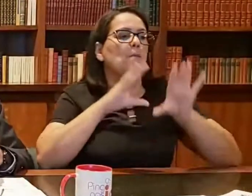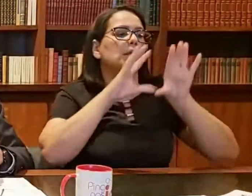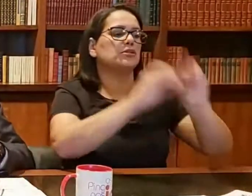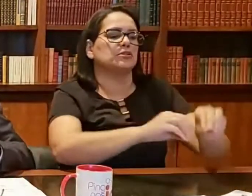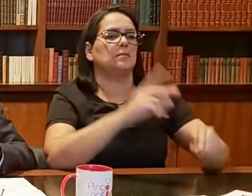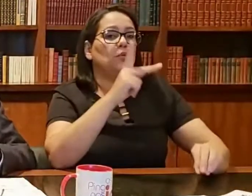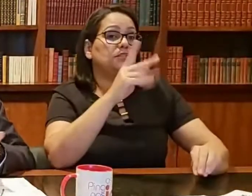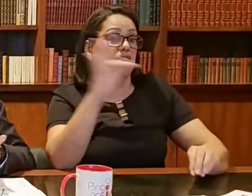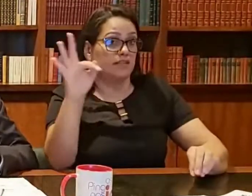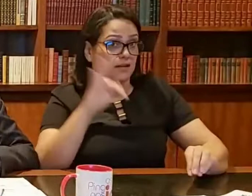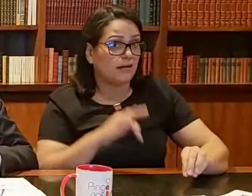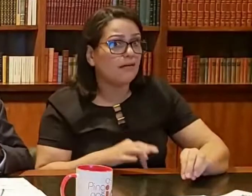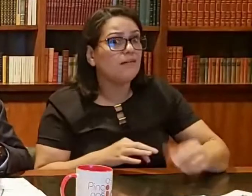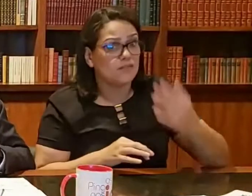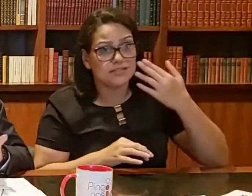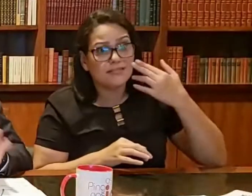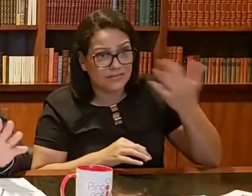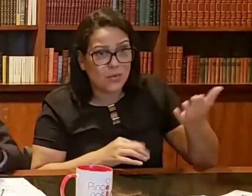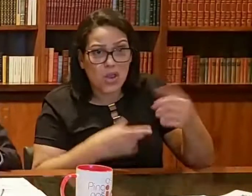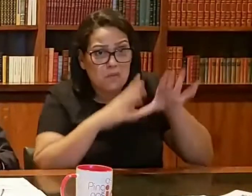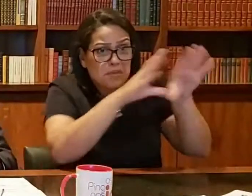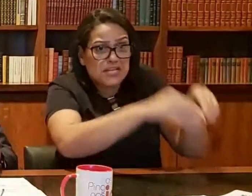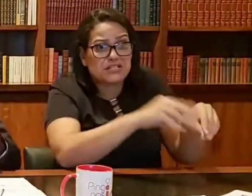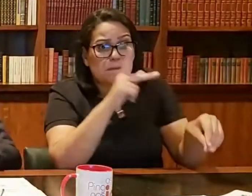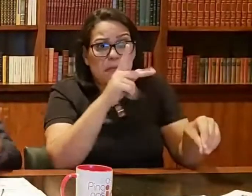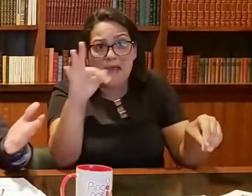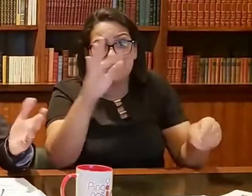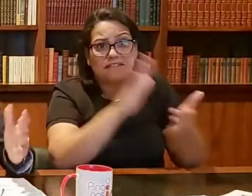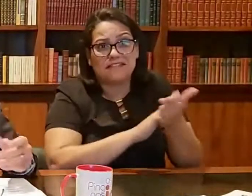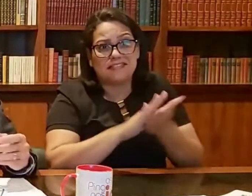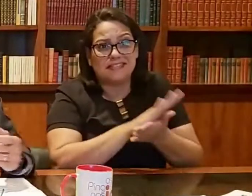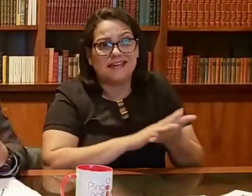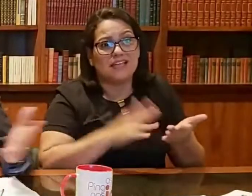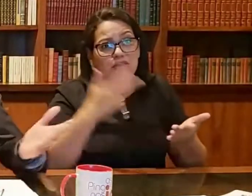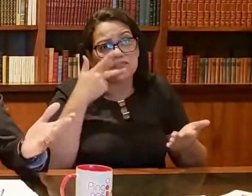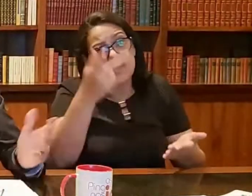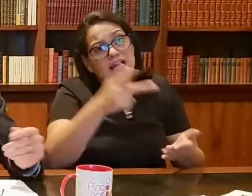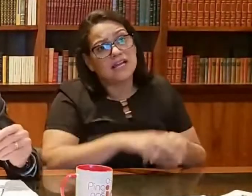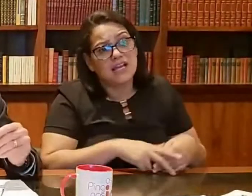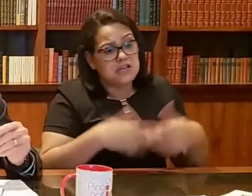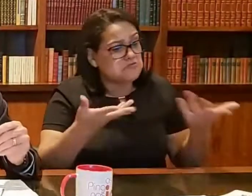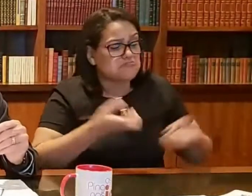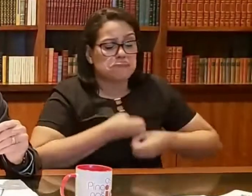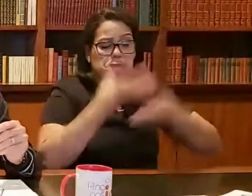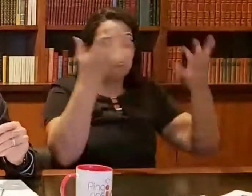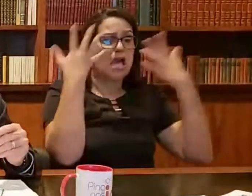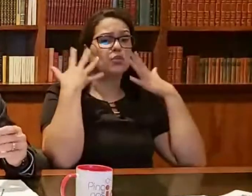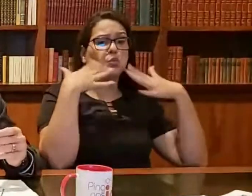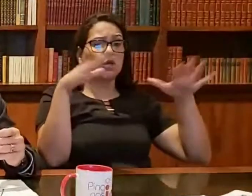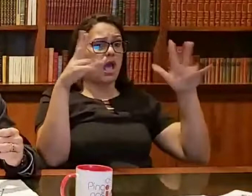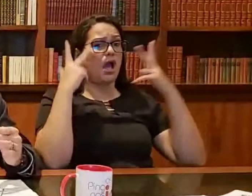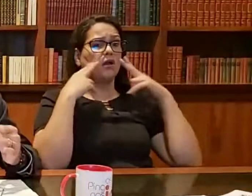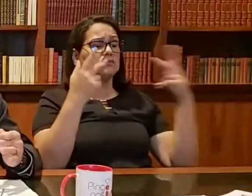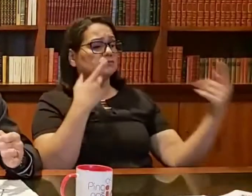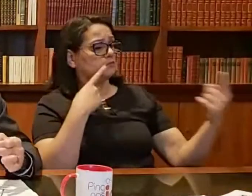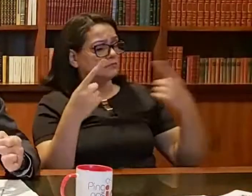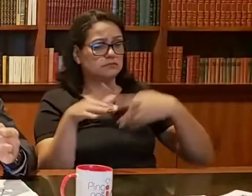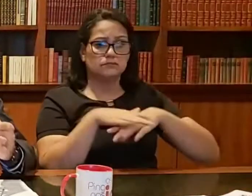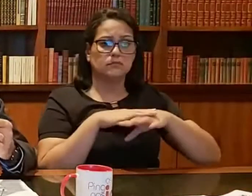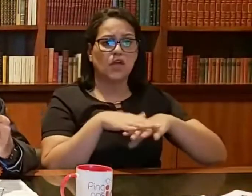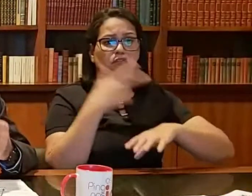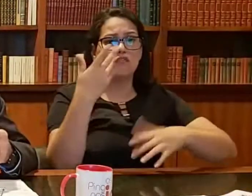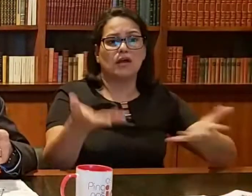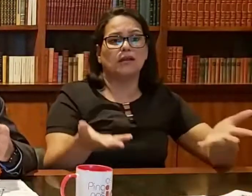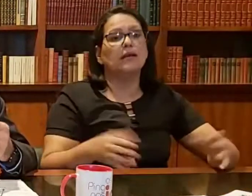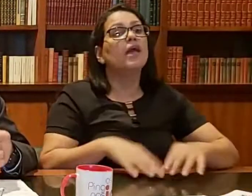PF? Viram primeiro que não havia interferência nenhuma. Em dado momento eu falei, aquilo era espontâneo. Em dado momento eu falei,